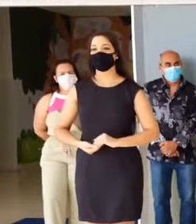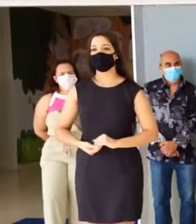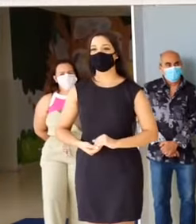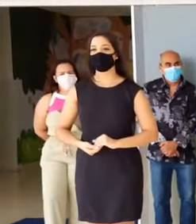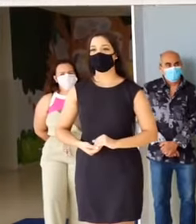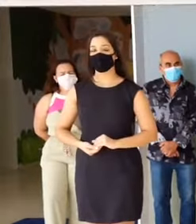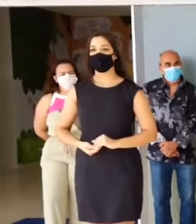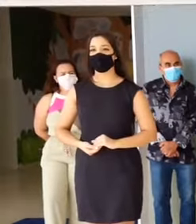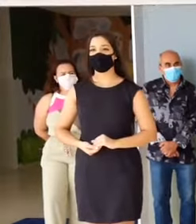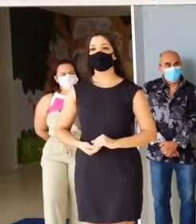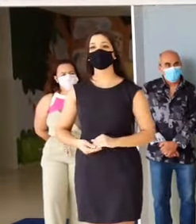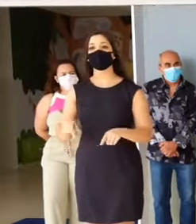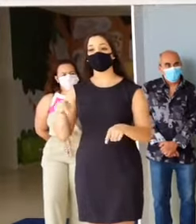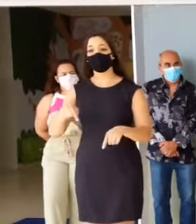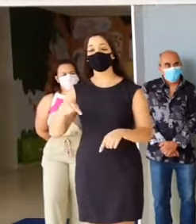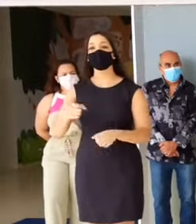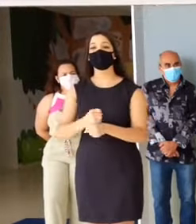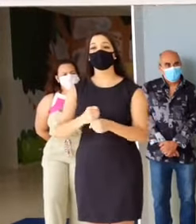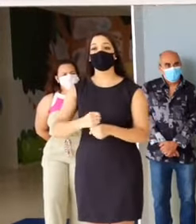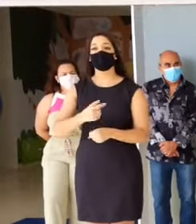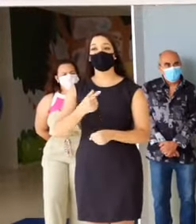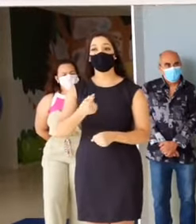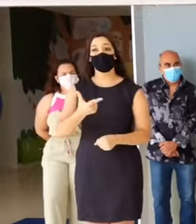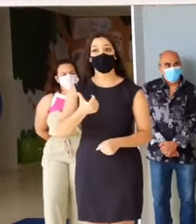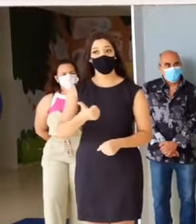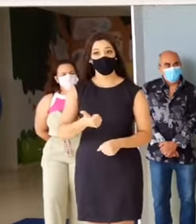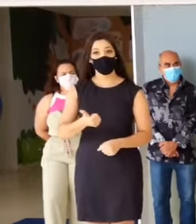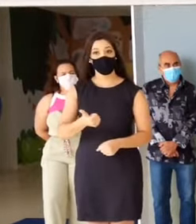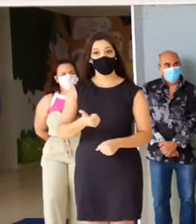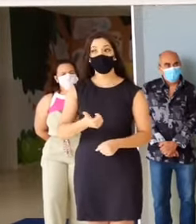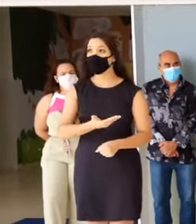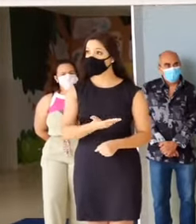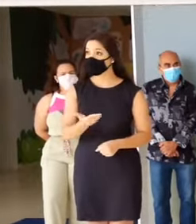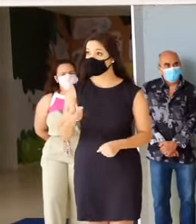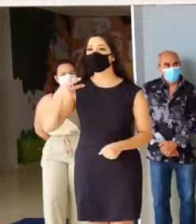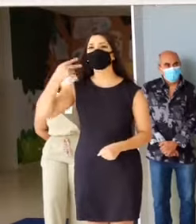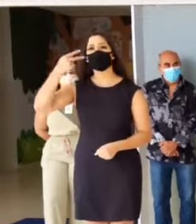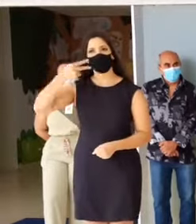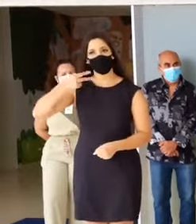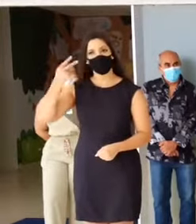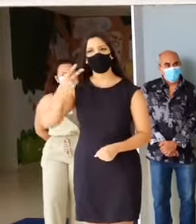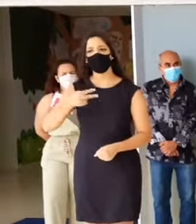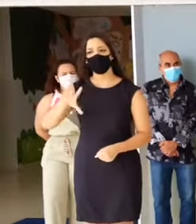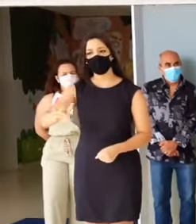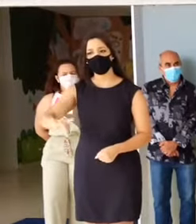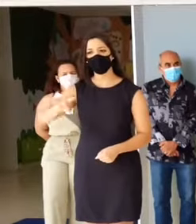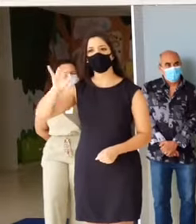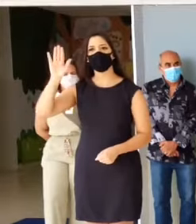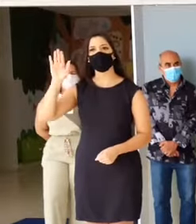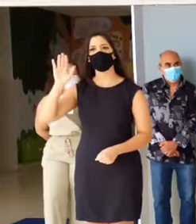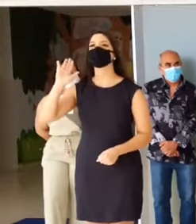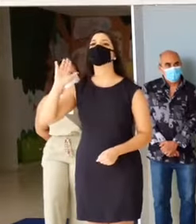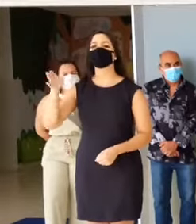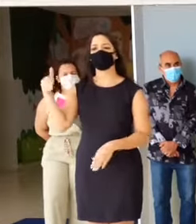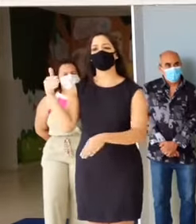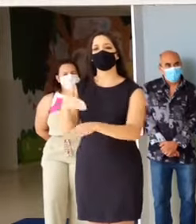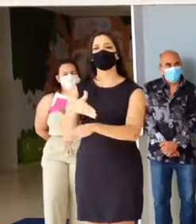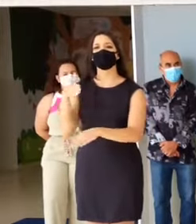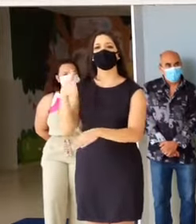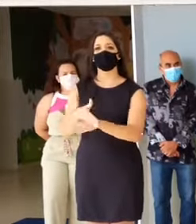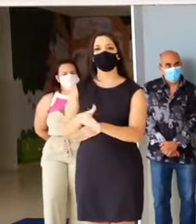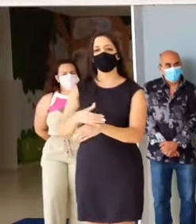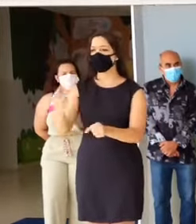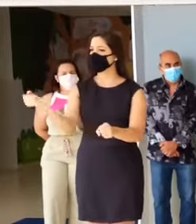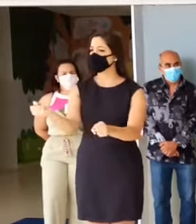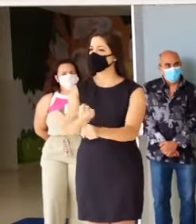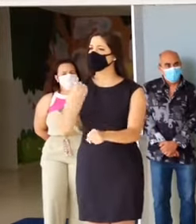Primeiro mês do ano de 2021, senhores como vereadores e vereadores eleitos, já participam de uma